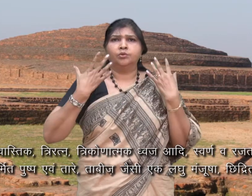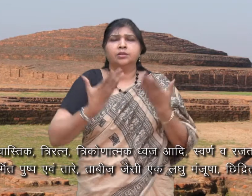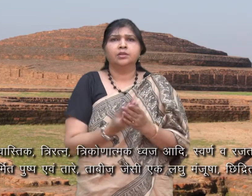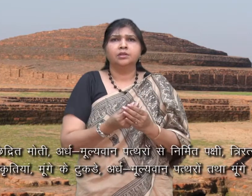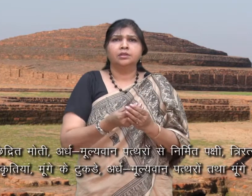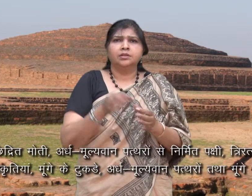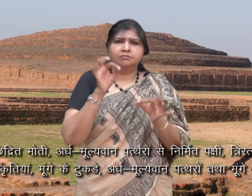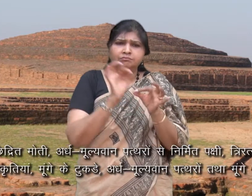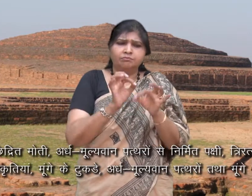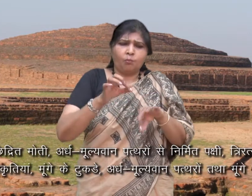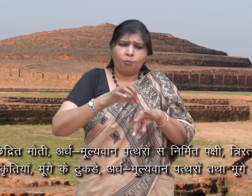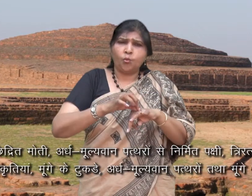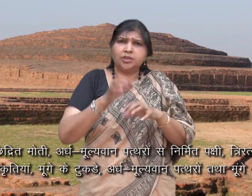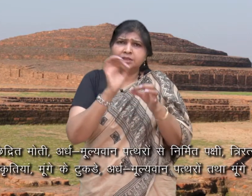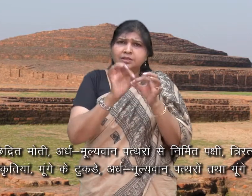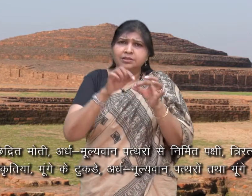छिद्रित एवं अछिद्रित मोती,